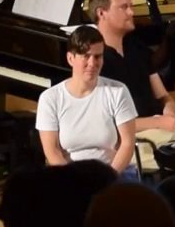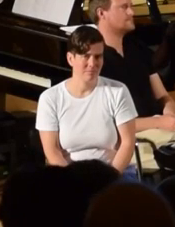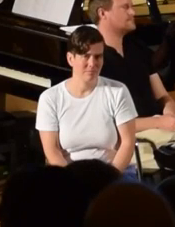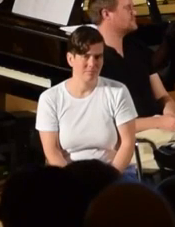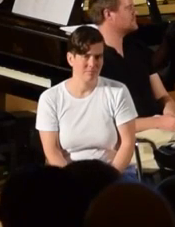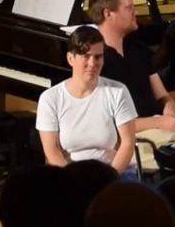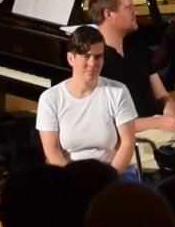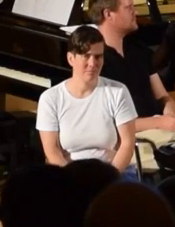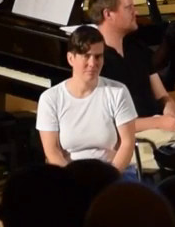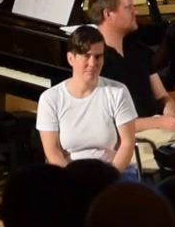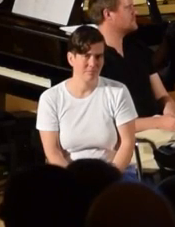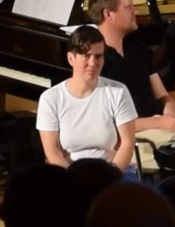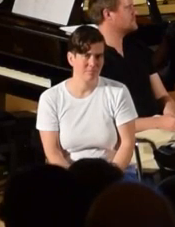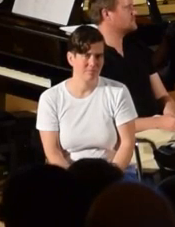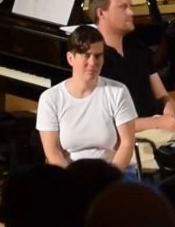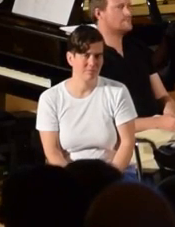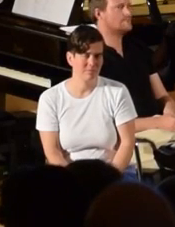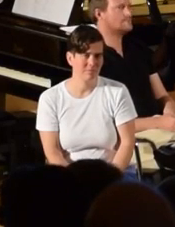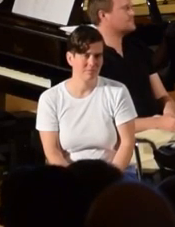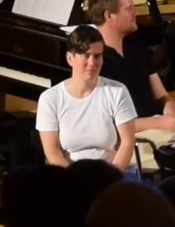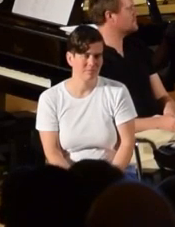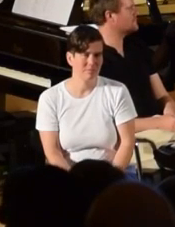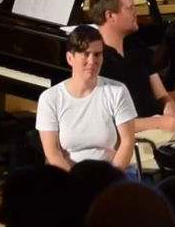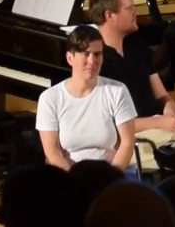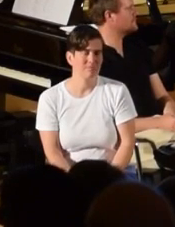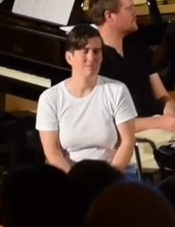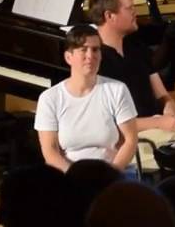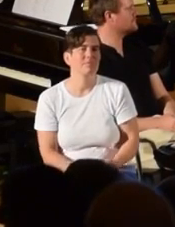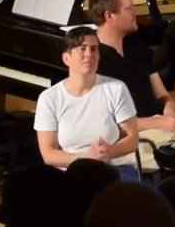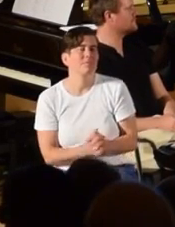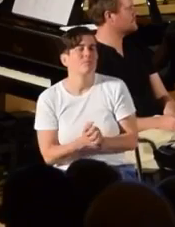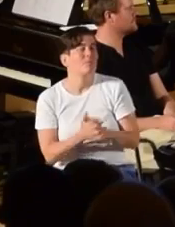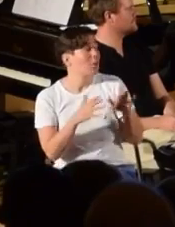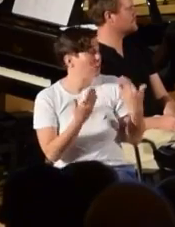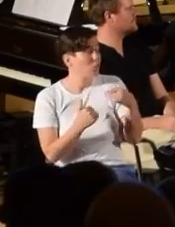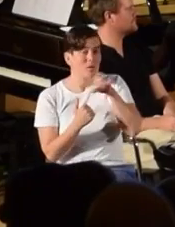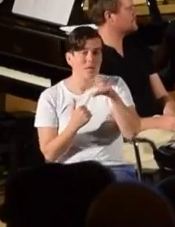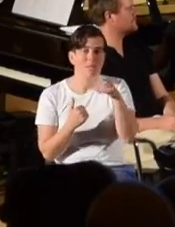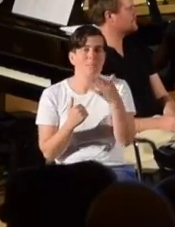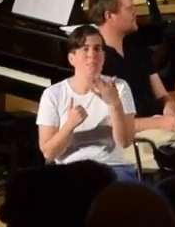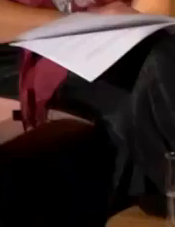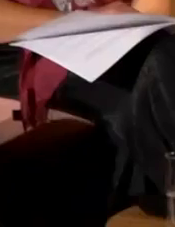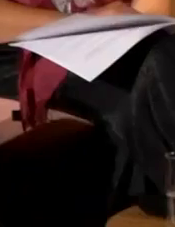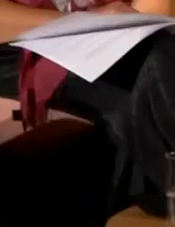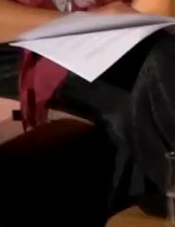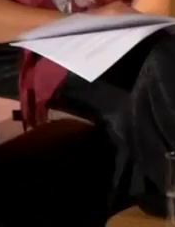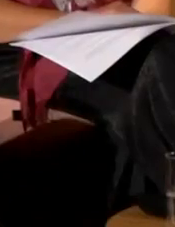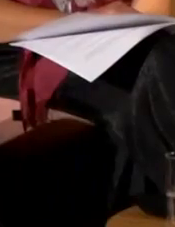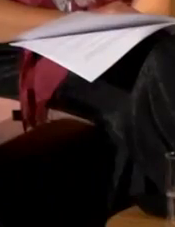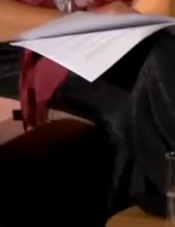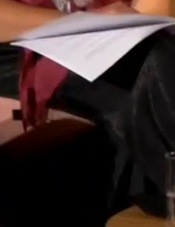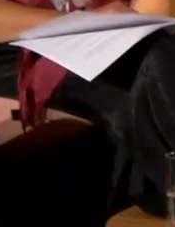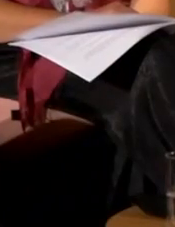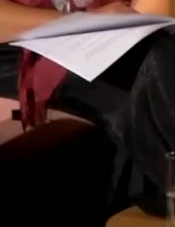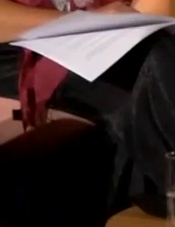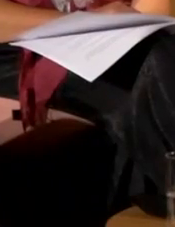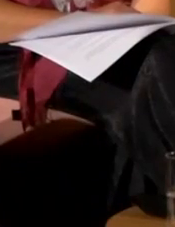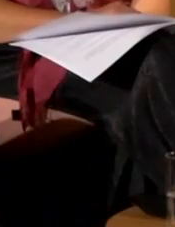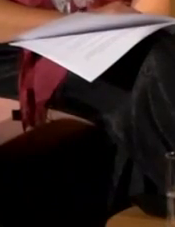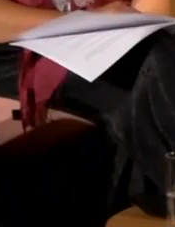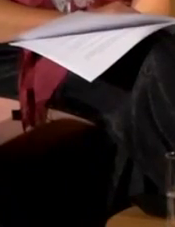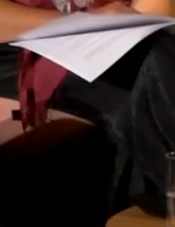Ja, danke Björn. Ich glaube, von uns habt ihr die Rückendeckung bei diesen Themen. Ich glaube, da müssen wir nicht so lange drüber diskutieren. Oder nur, dass wir das nochmal klar haben. Also